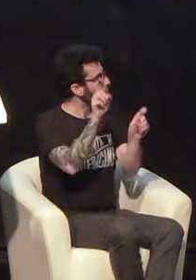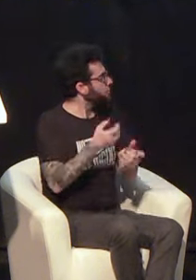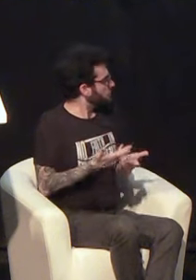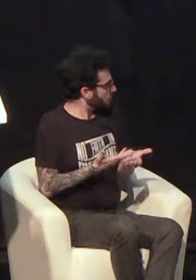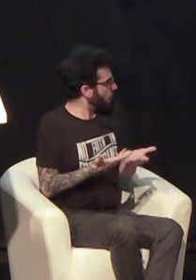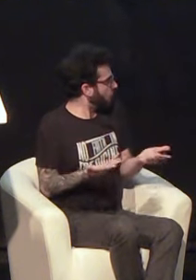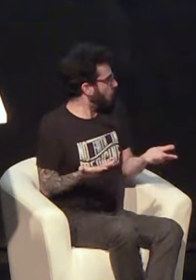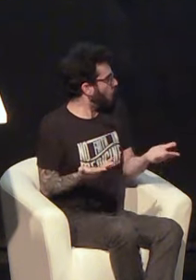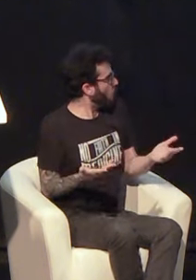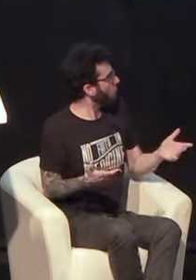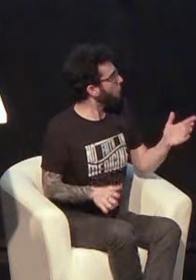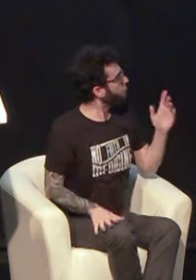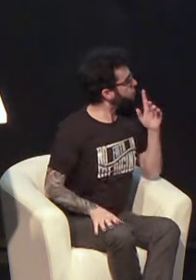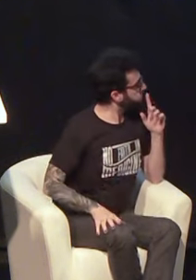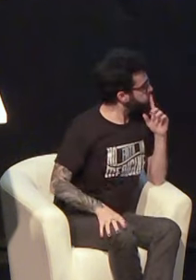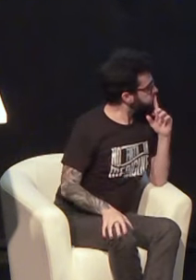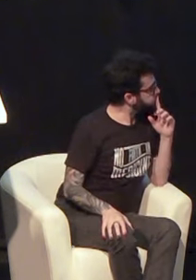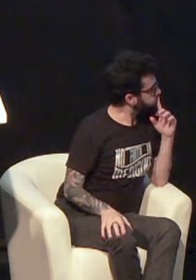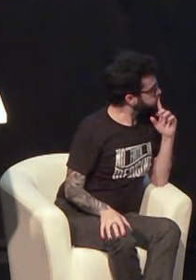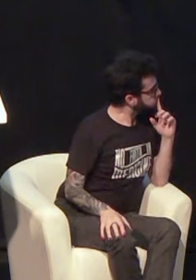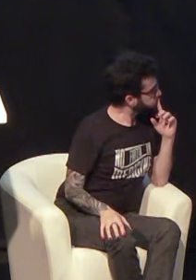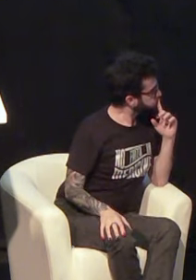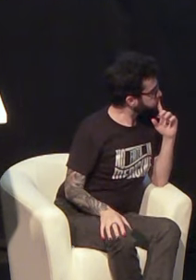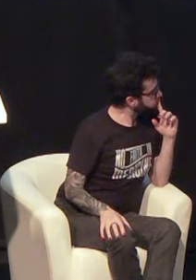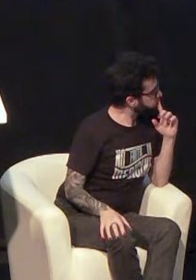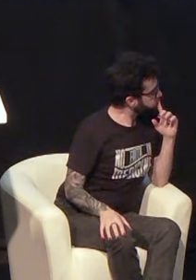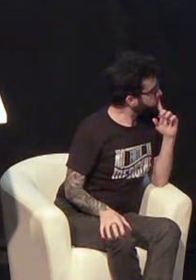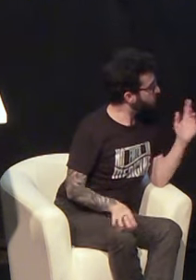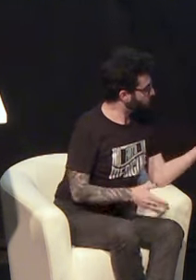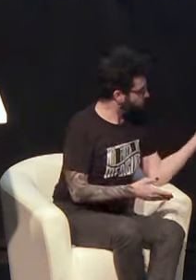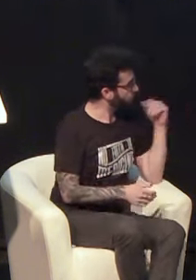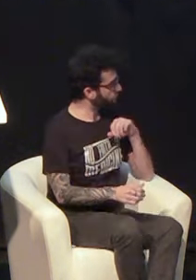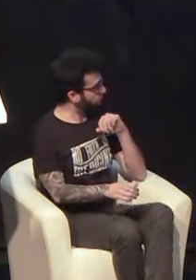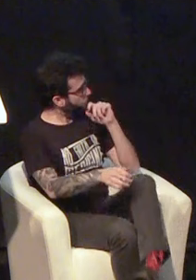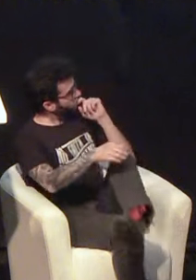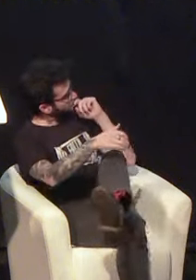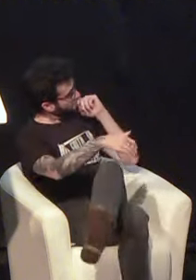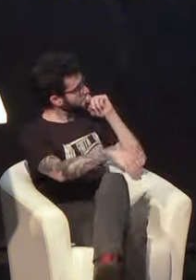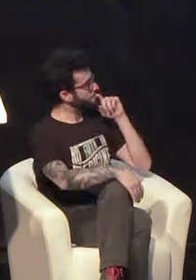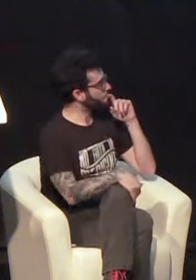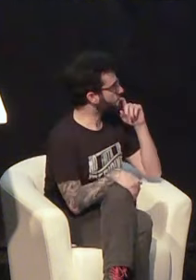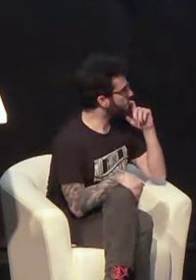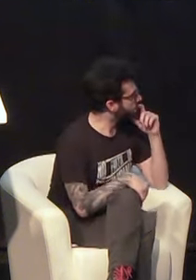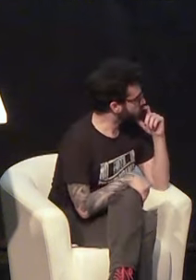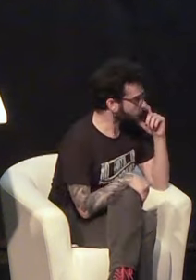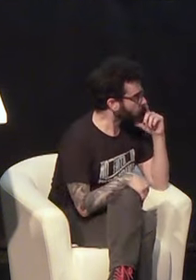Peut-être une autre question. Mais alors, par rapport aux outils,